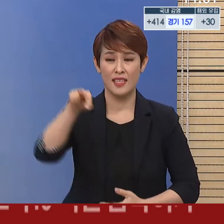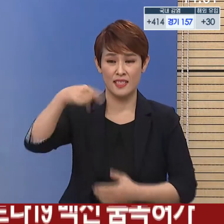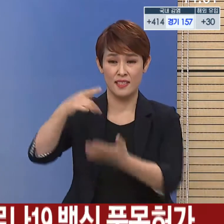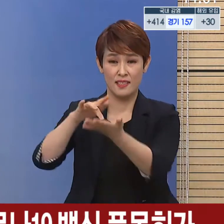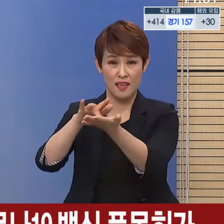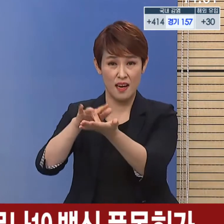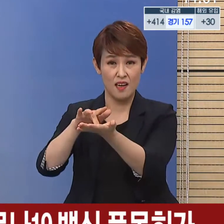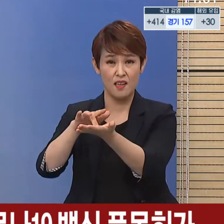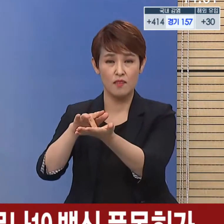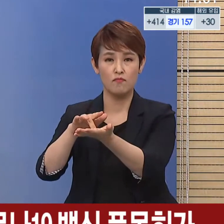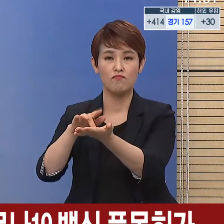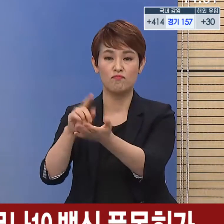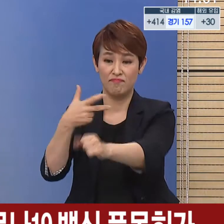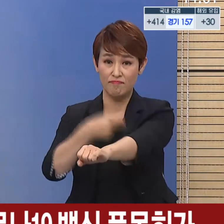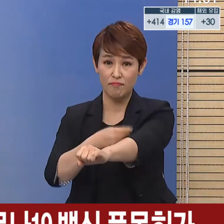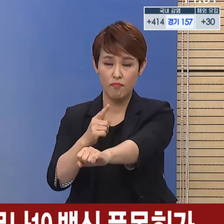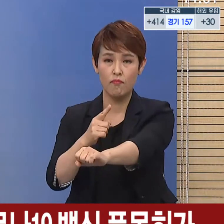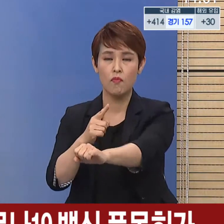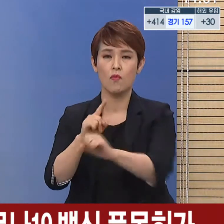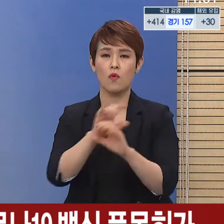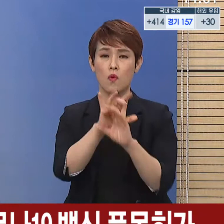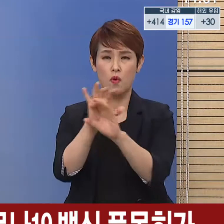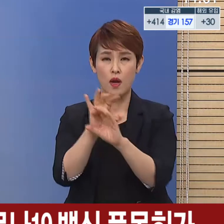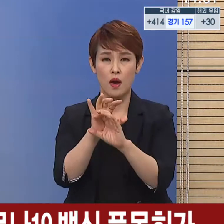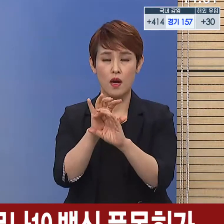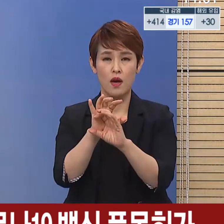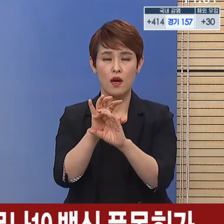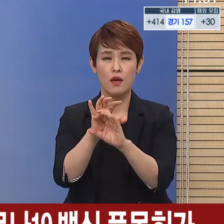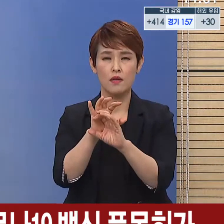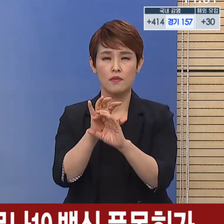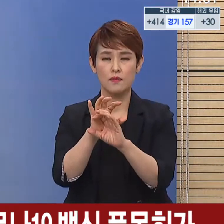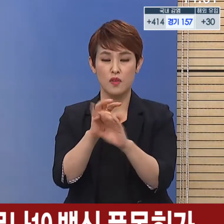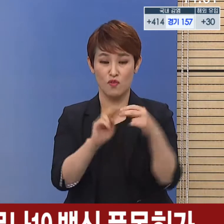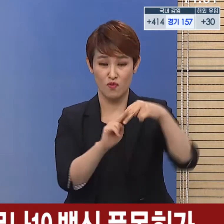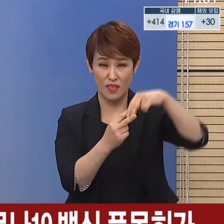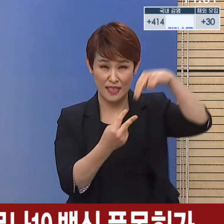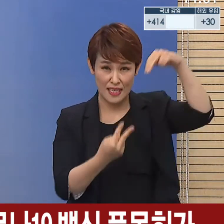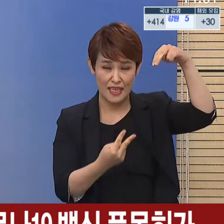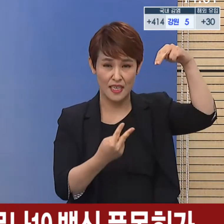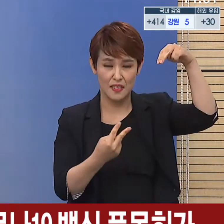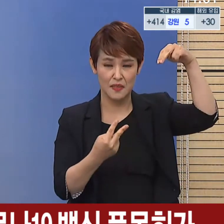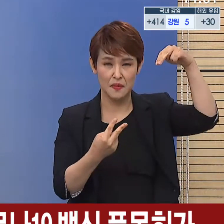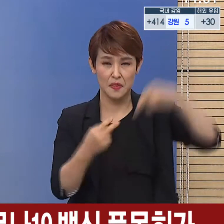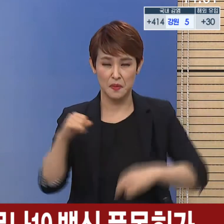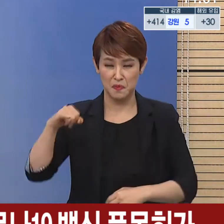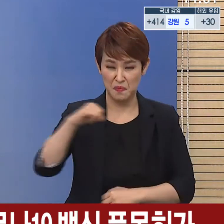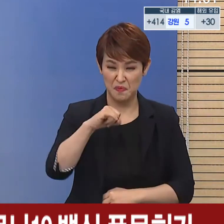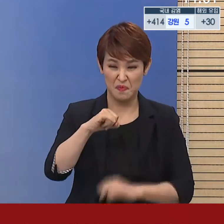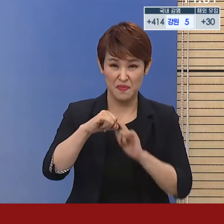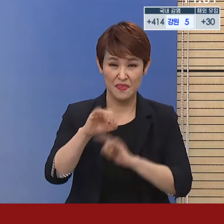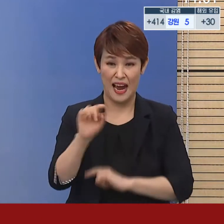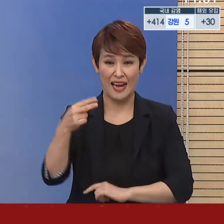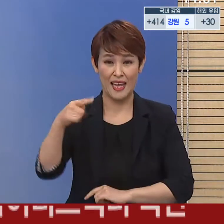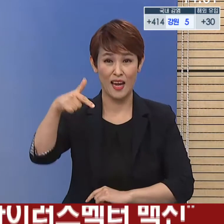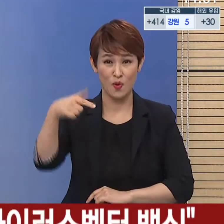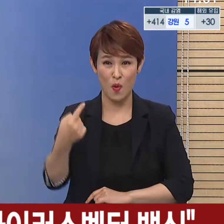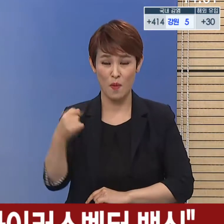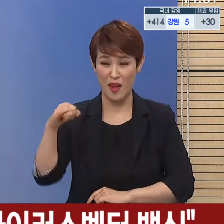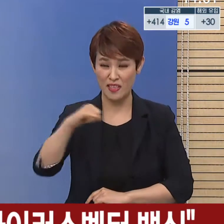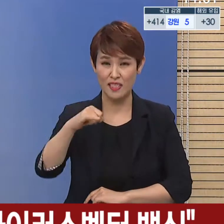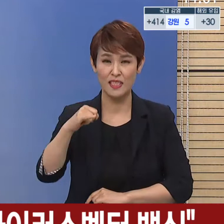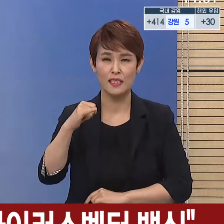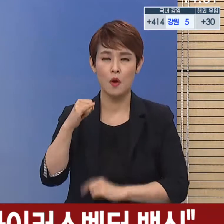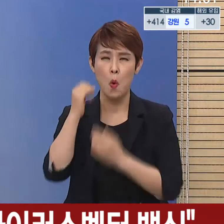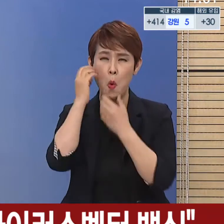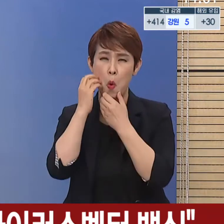아스트라제네카 백신은 코로나19 바이러스 표면 항원 유전자를 침팬지에게만 감염되는 아데노바이러스에